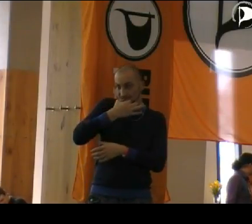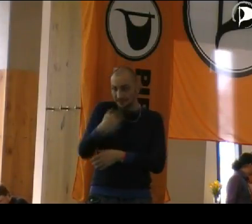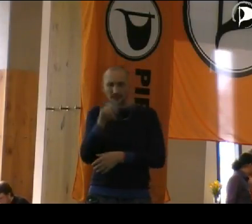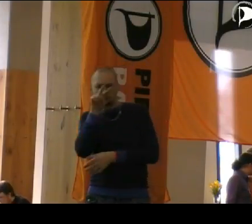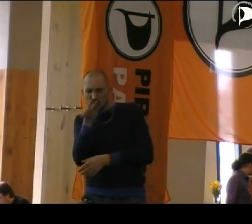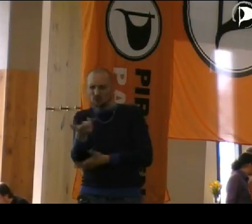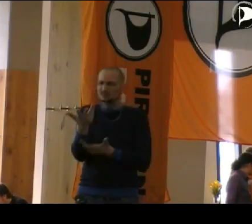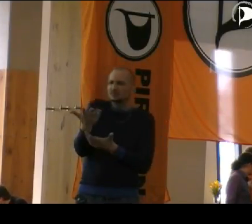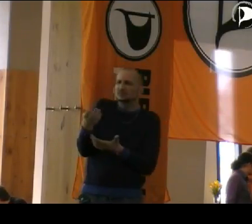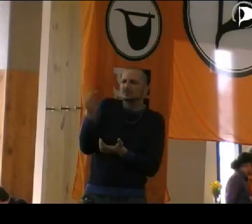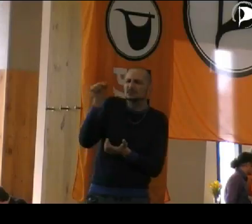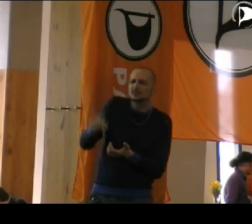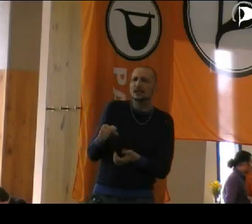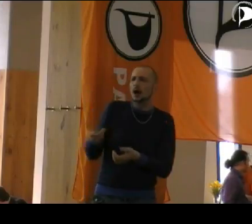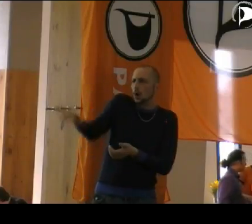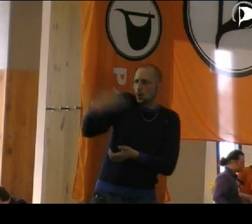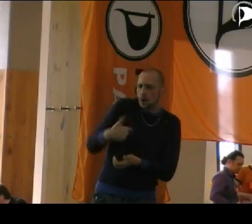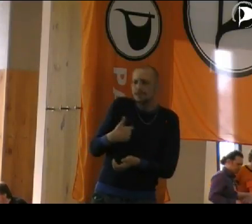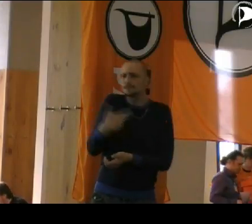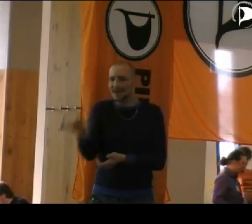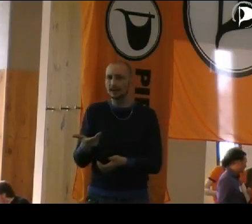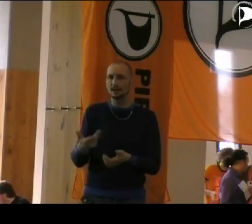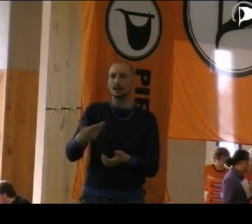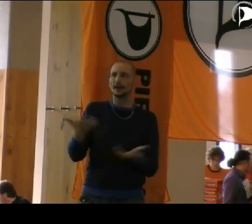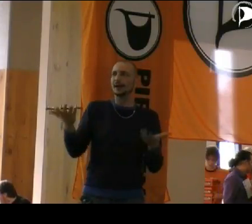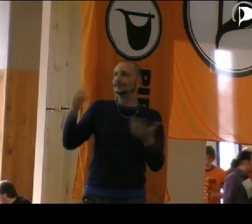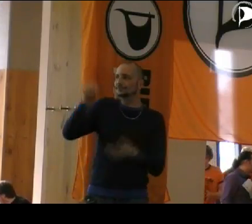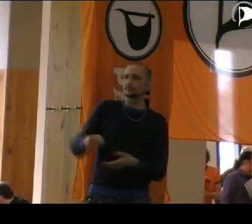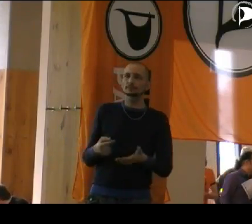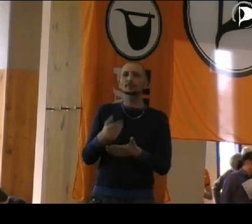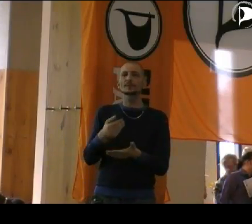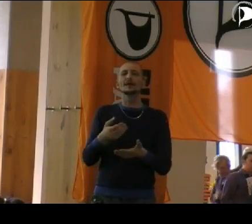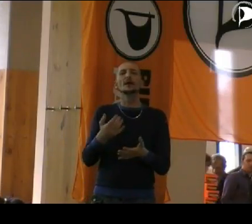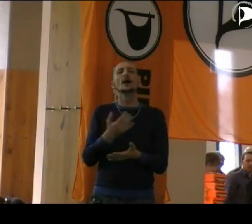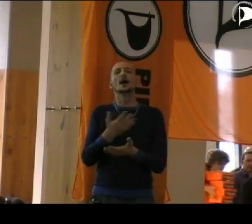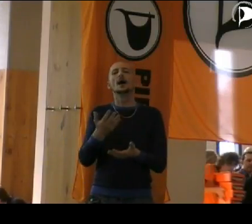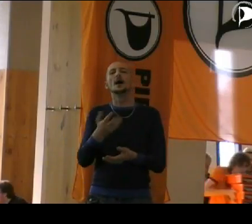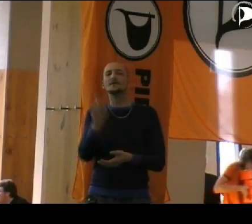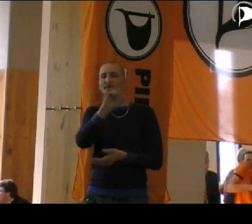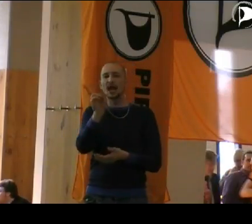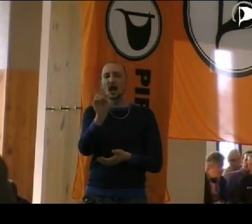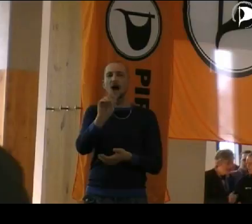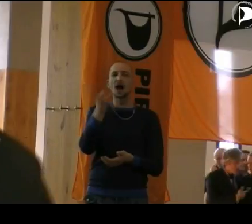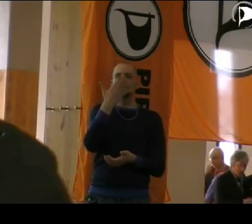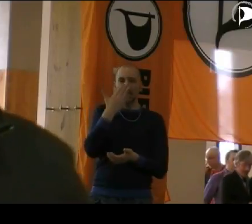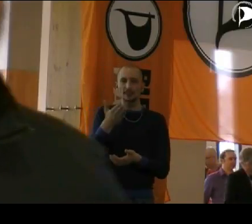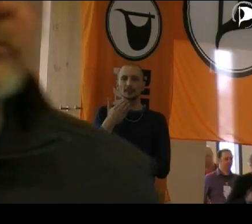print schuld wer weiß was auf dem lehrplan was auch ich keine einbahnstraße und ist bissig nicht definiert